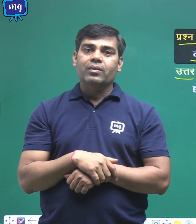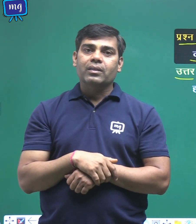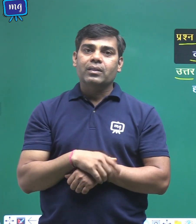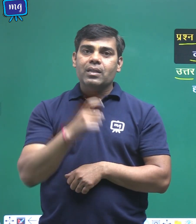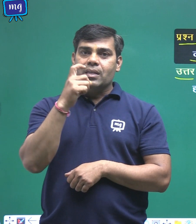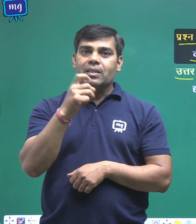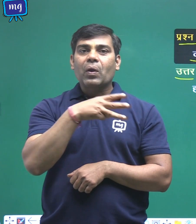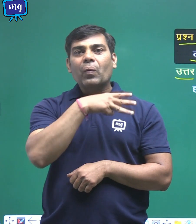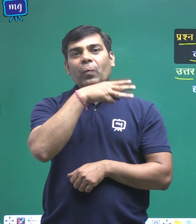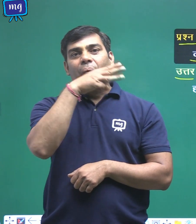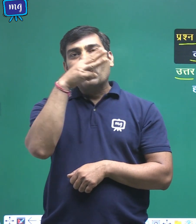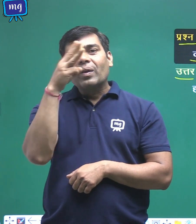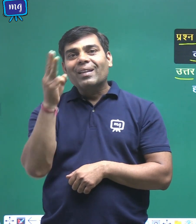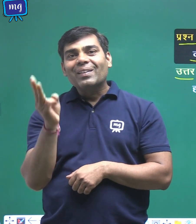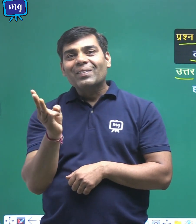इंद्रधनुष के